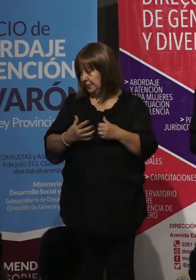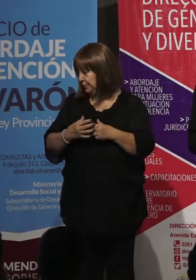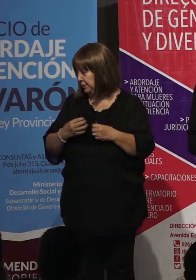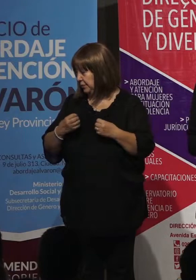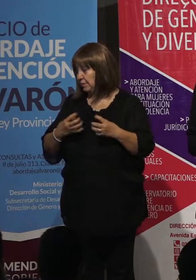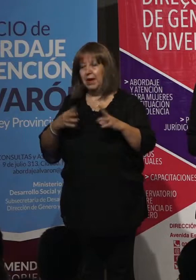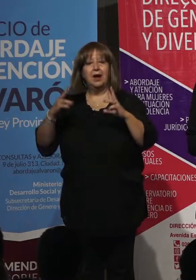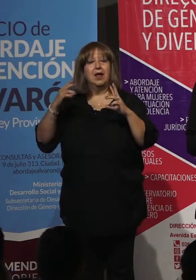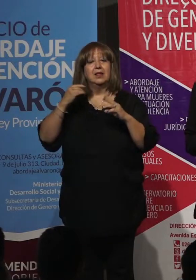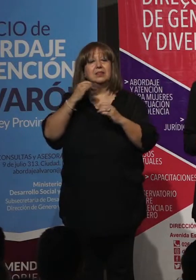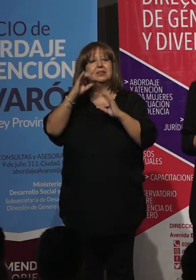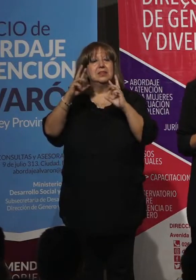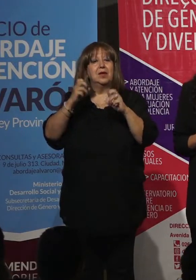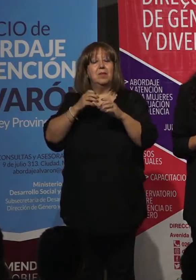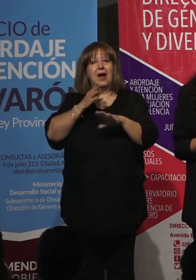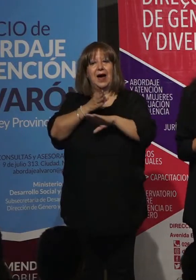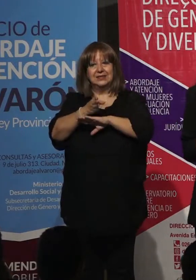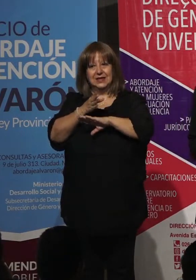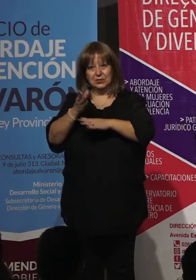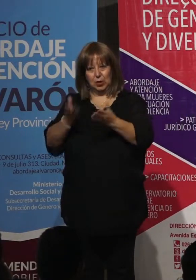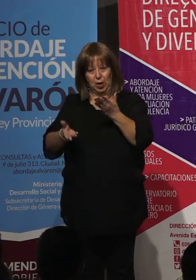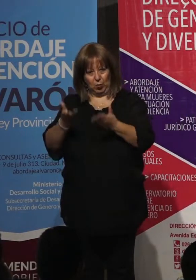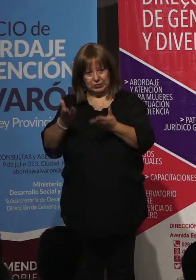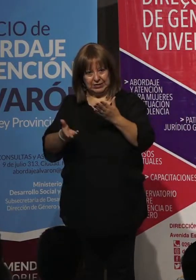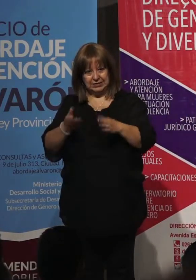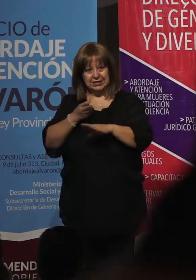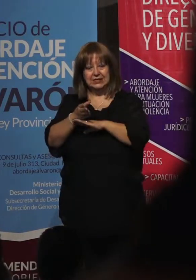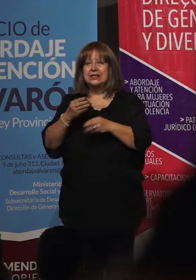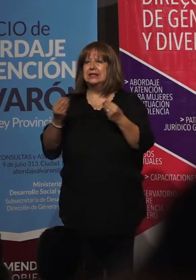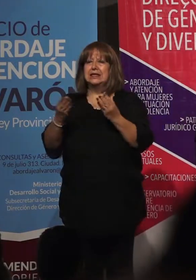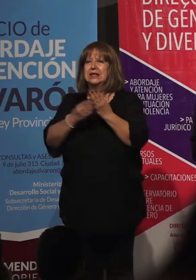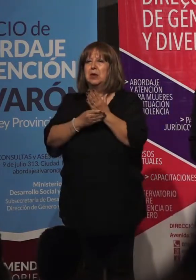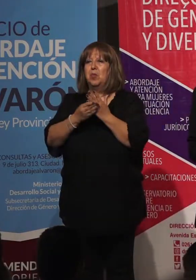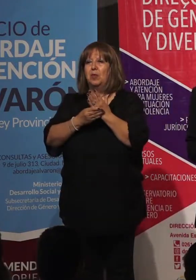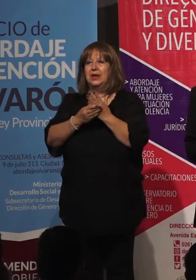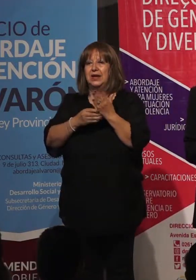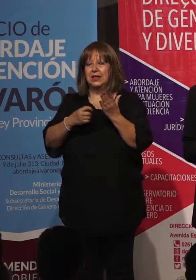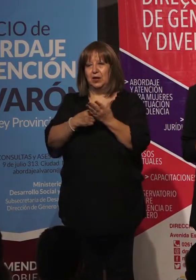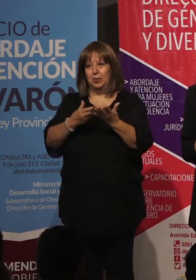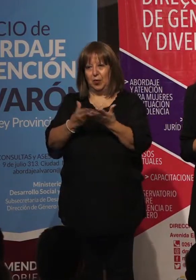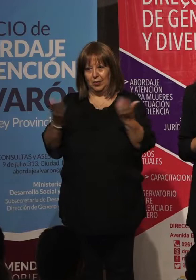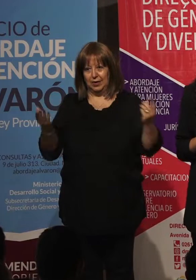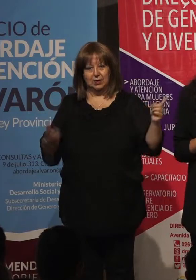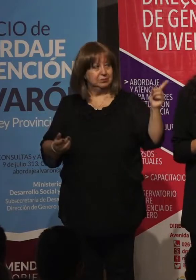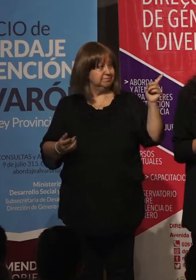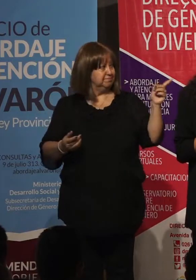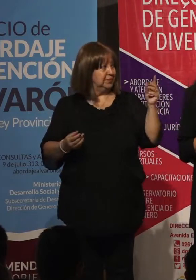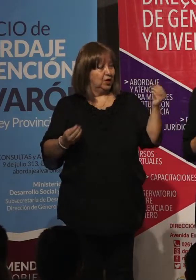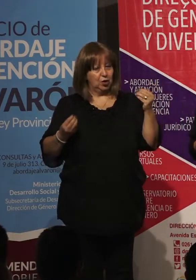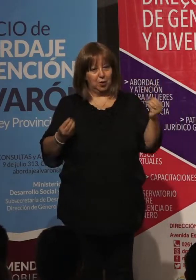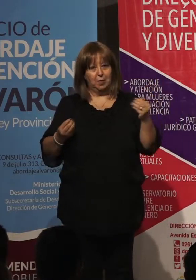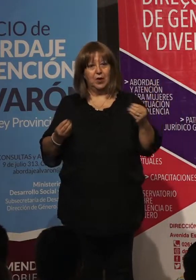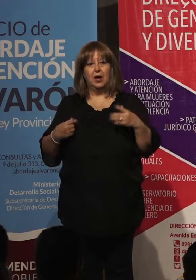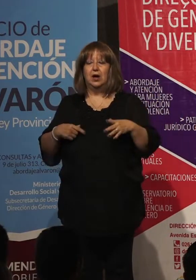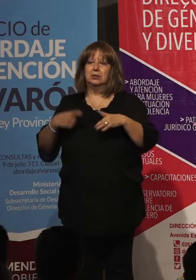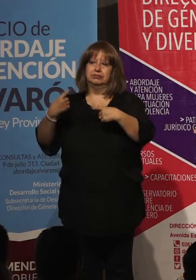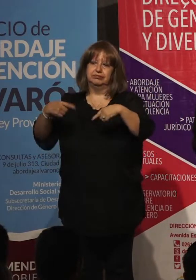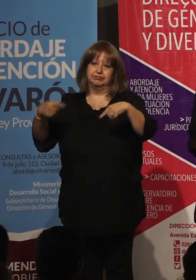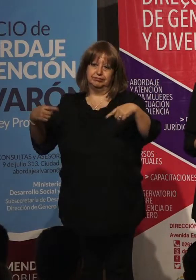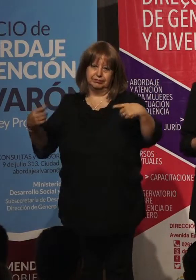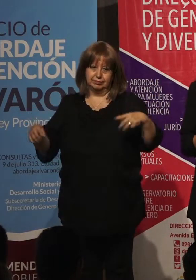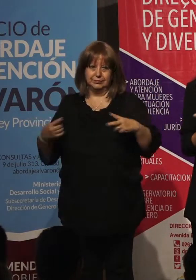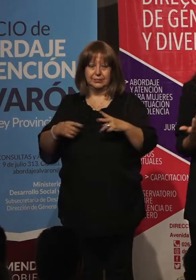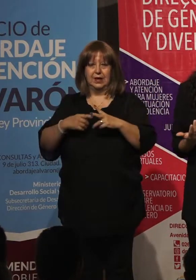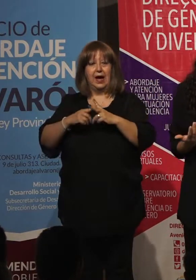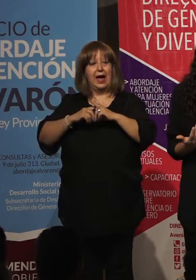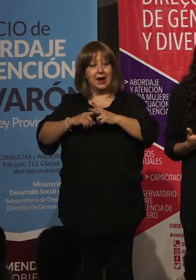para hablar del acceso a la justicia. ¿Qué hacemos como Ministerio Público Fiscal ante esto? Y tenemos un montón de herramientas